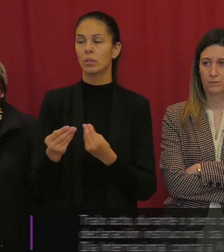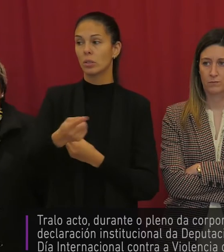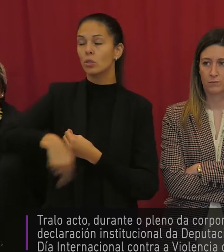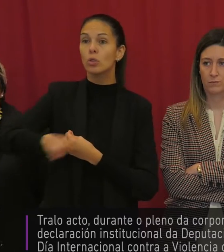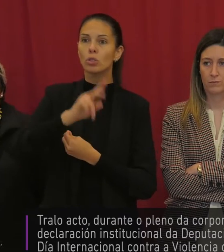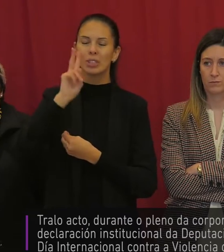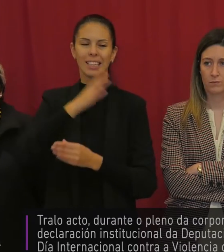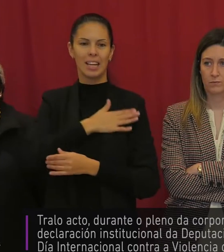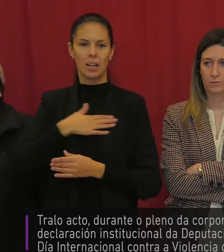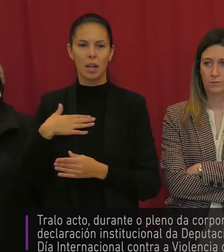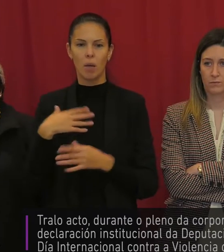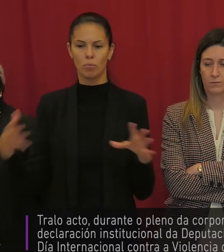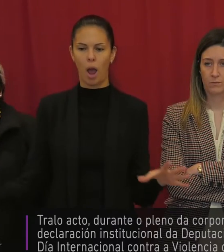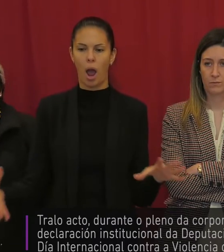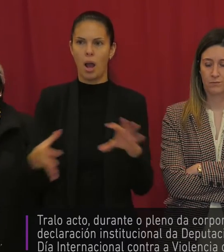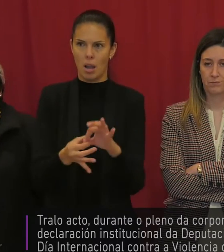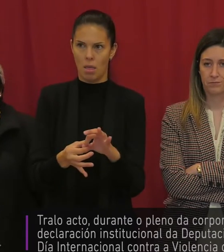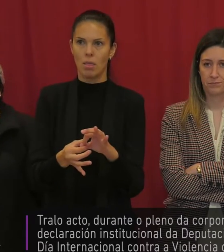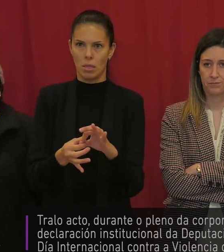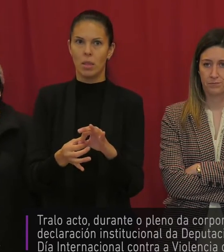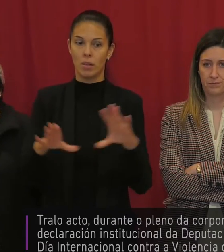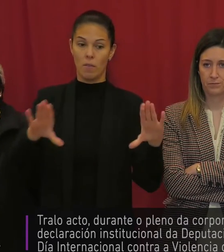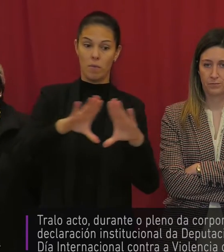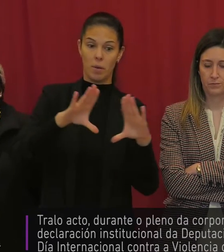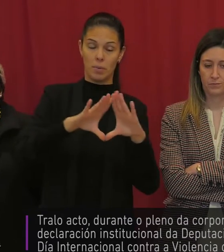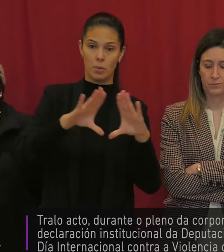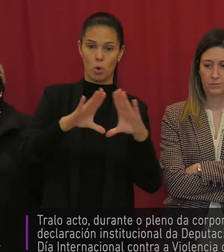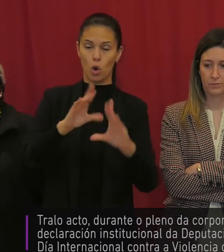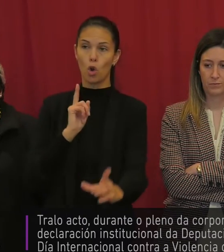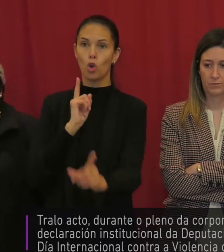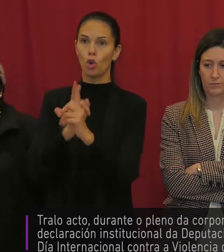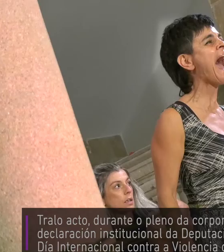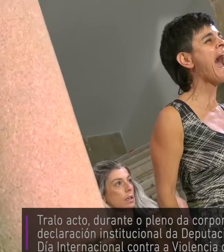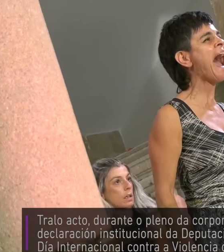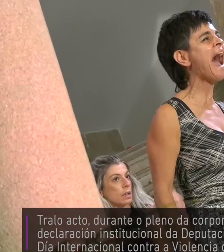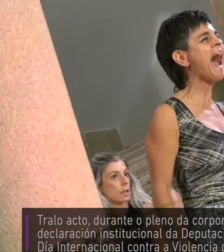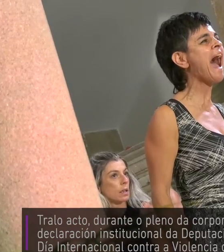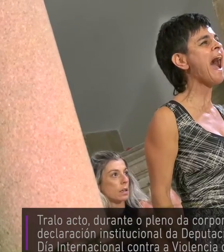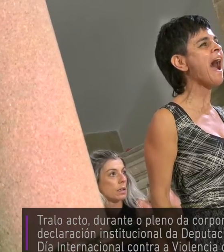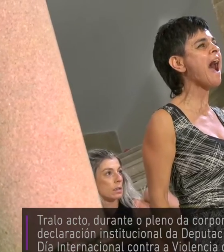alianzas dende o feminismo frente ao negacionismo.